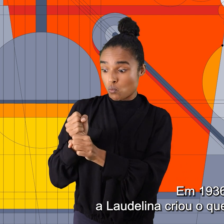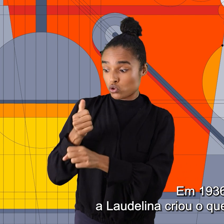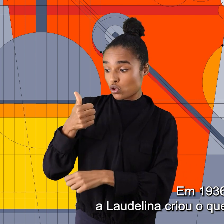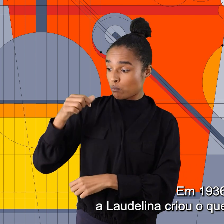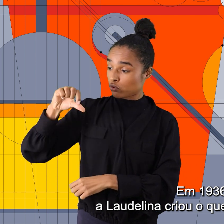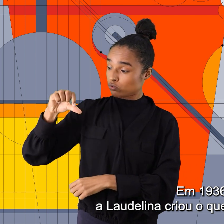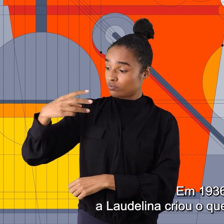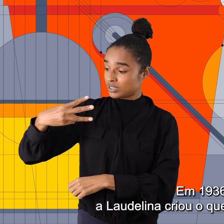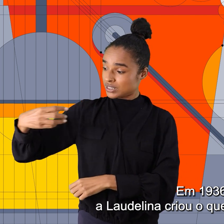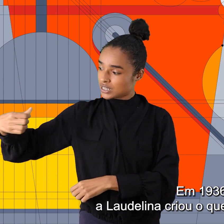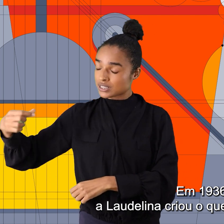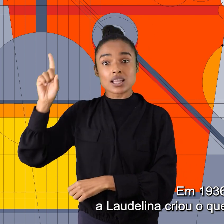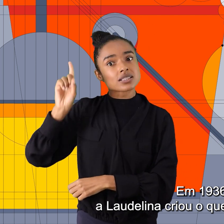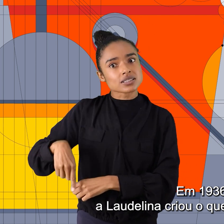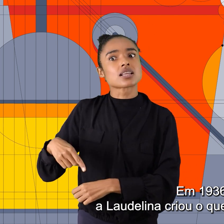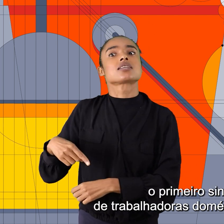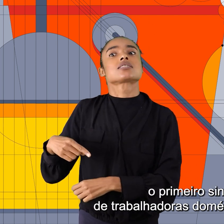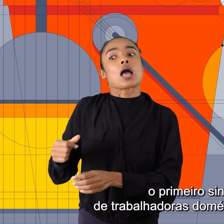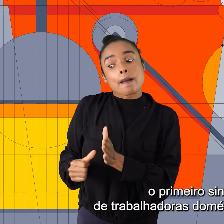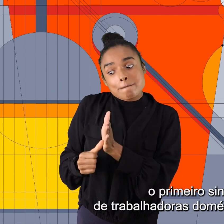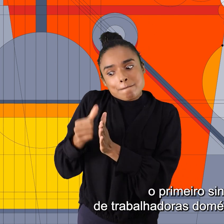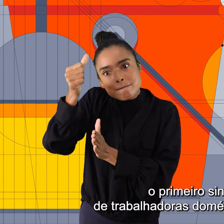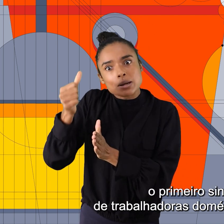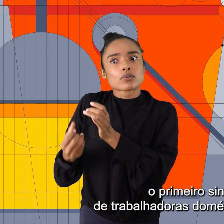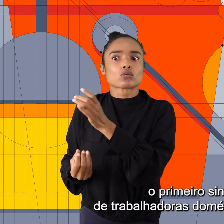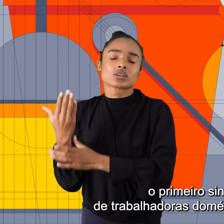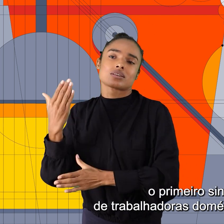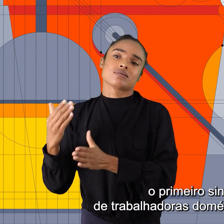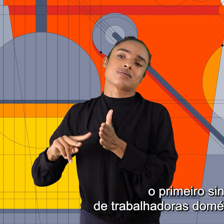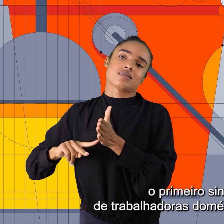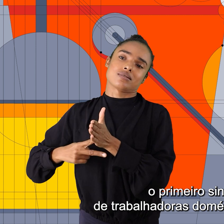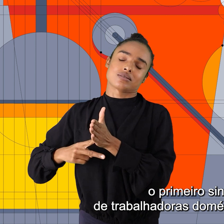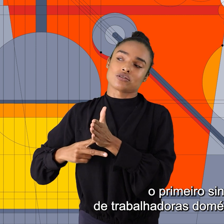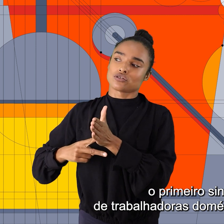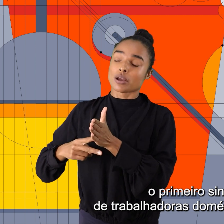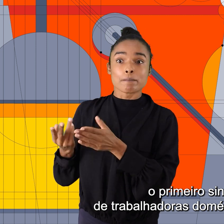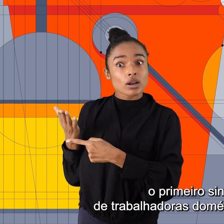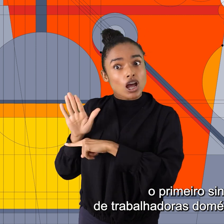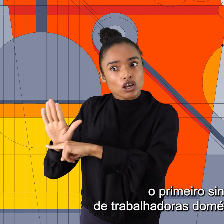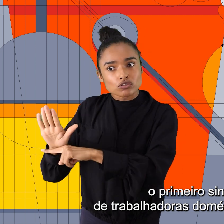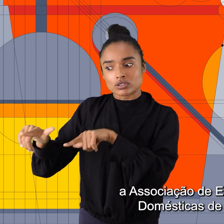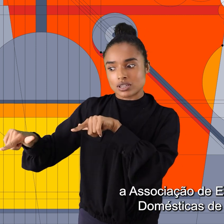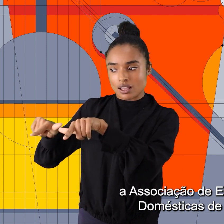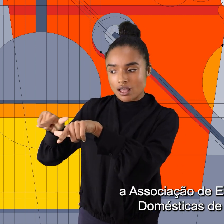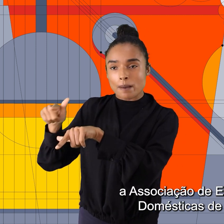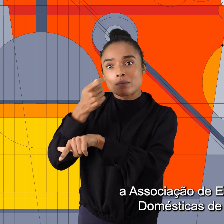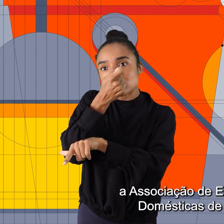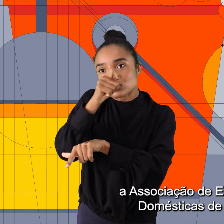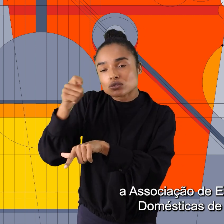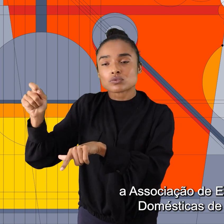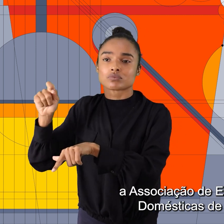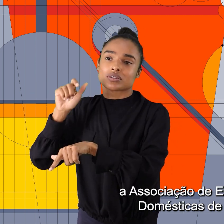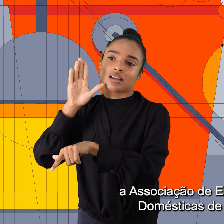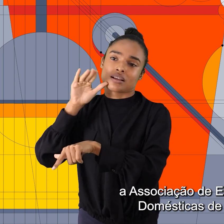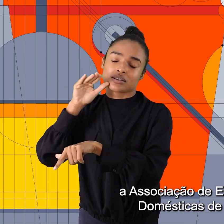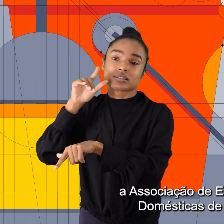1936, a Laudelina criou o que é considerado o primeiro sindicato de trabalhadoras domésticas do Brasil, a Associação de